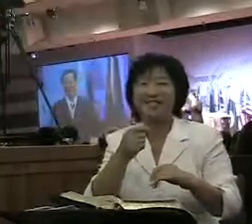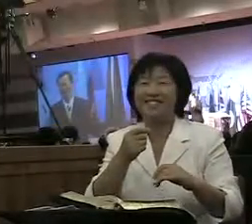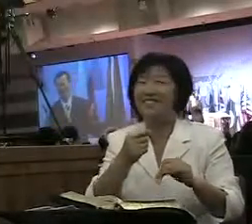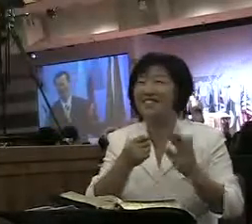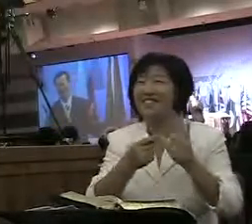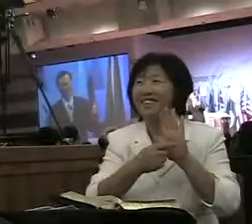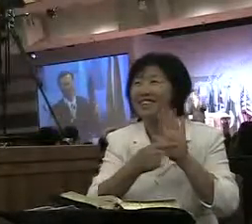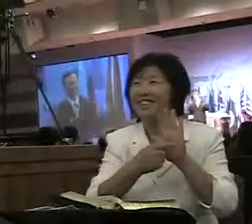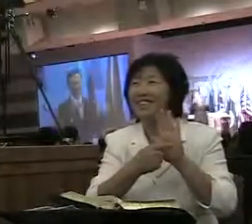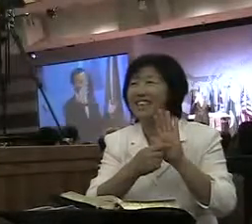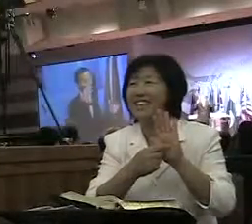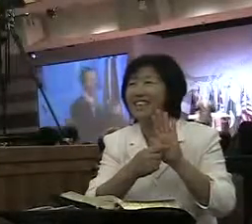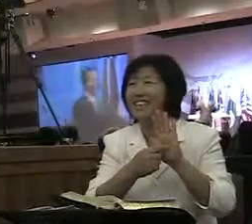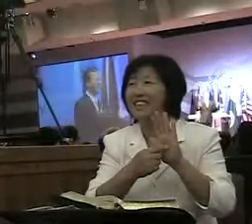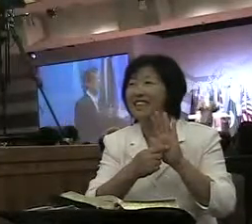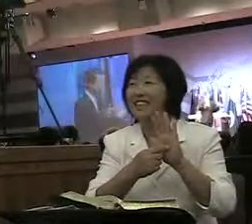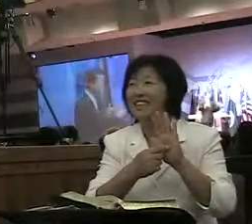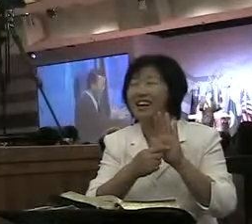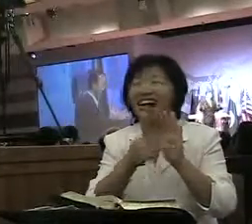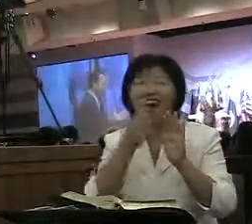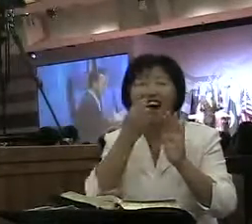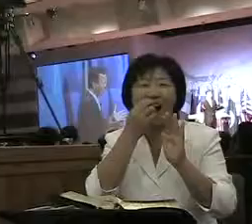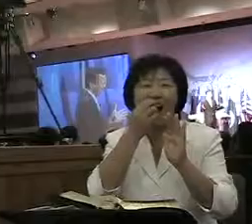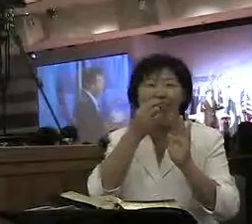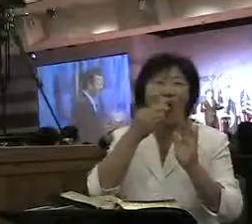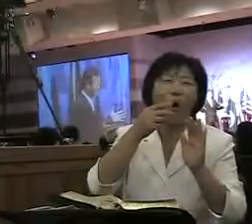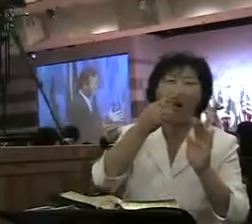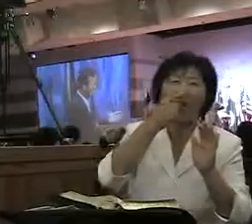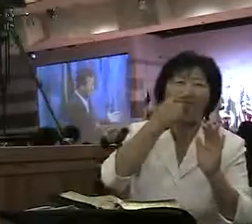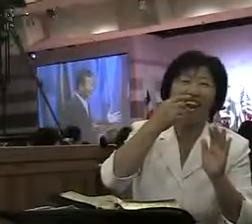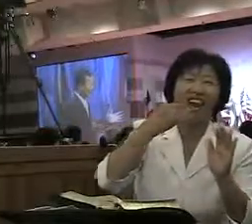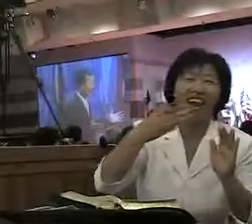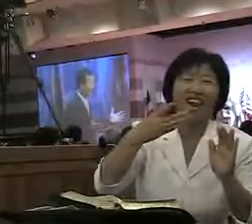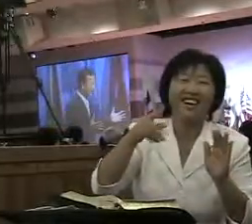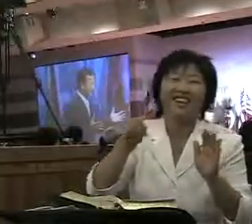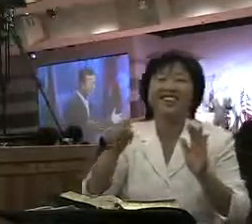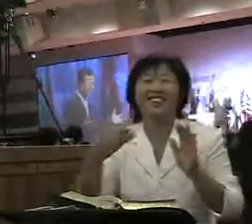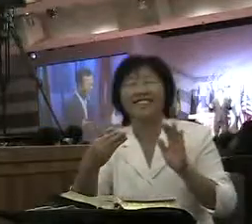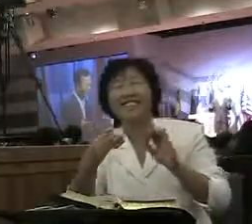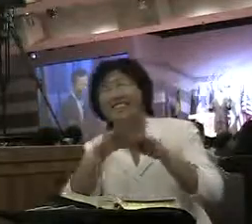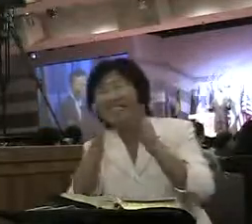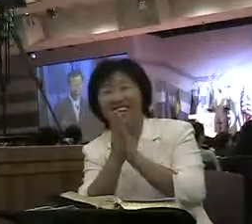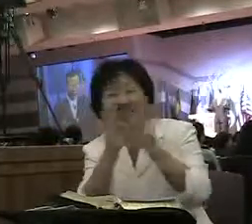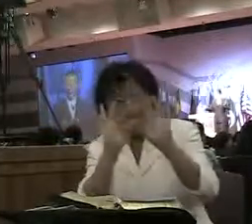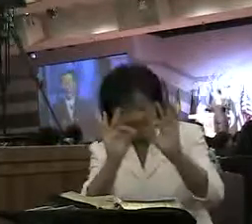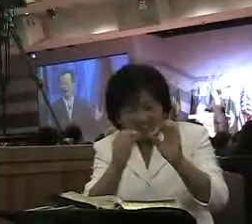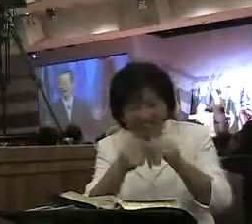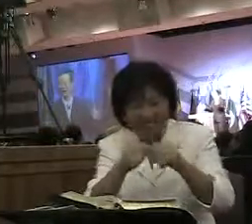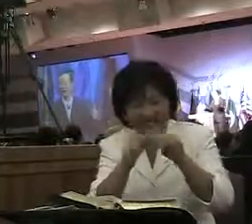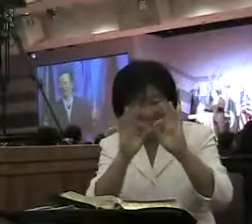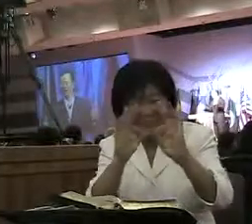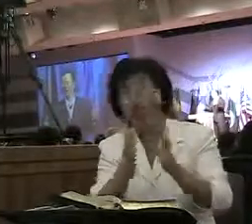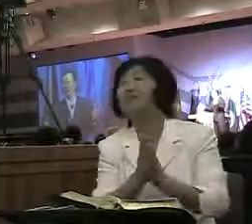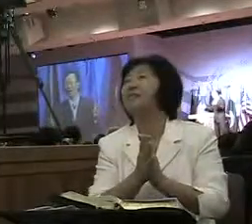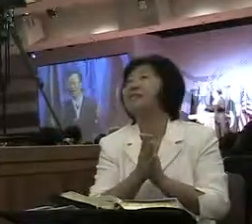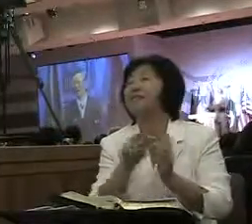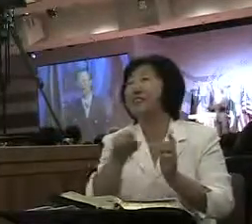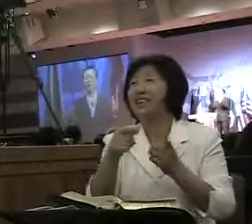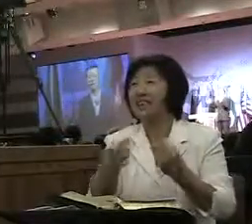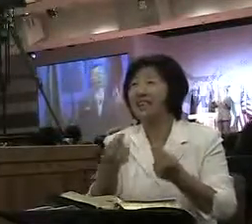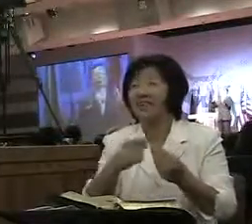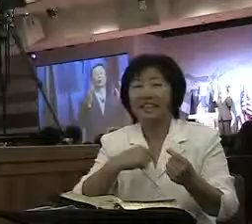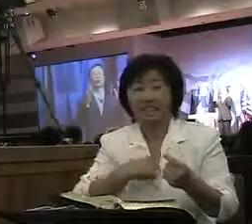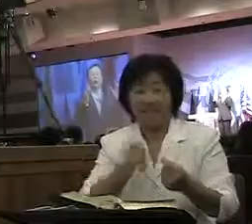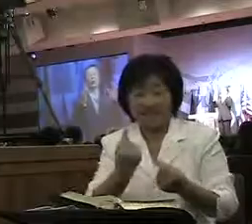삐쳐나온 고털 뭐 이런 게 다 보여. 이 뭐 그렇게 나